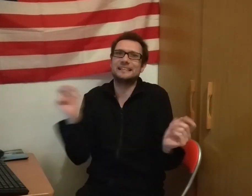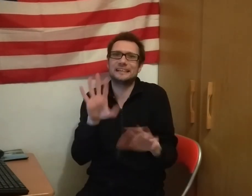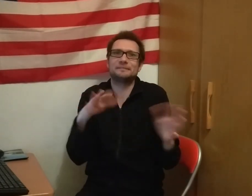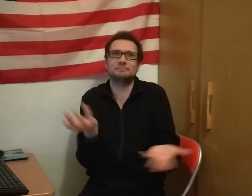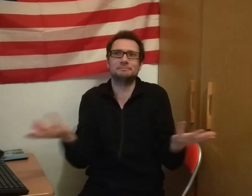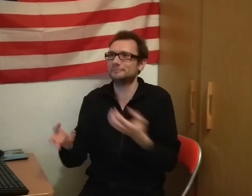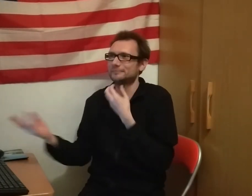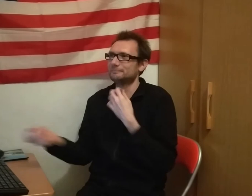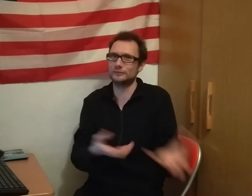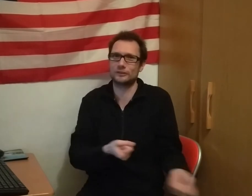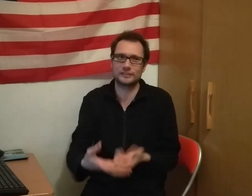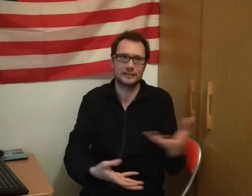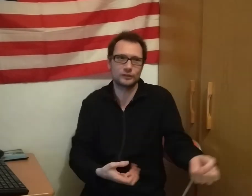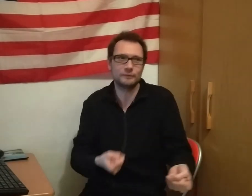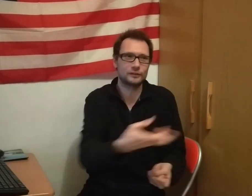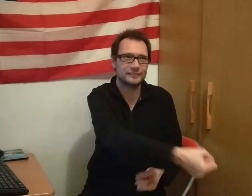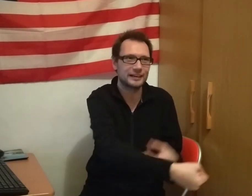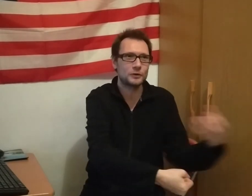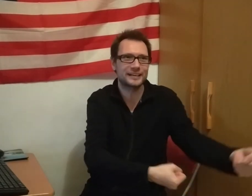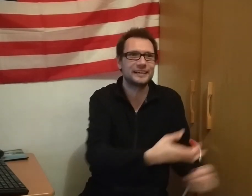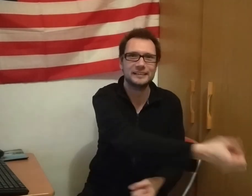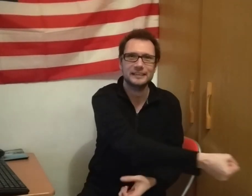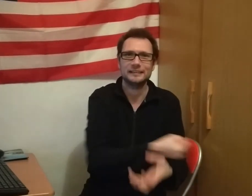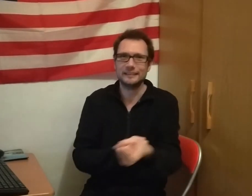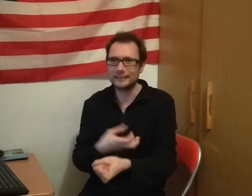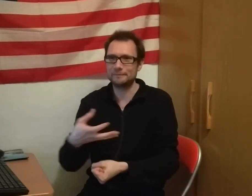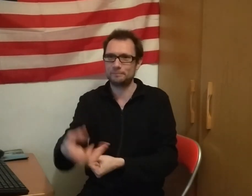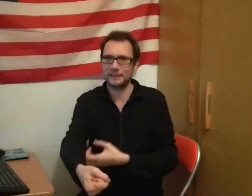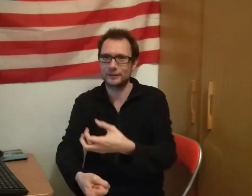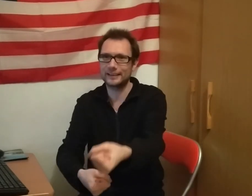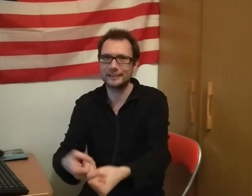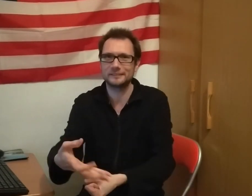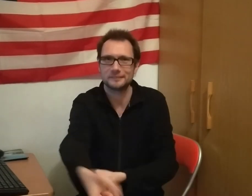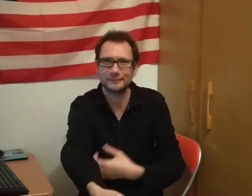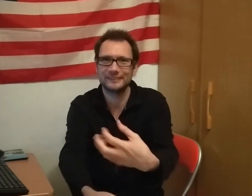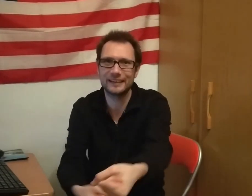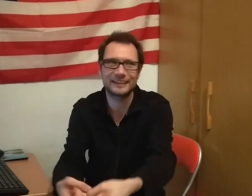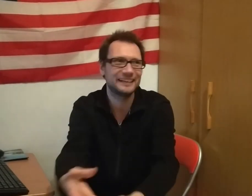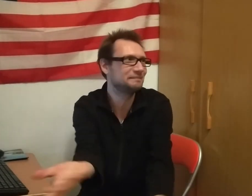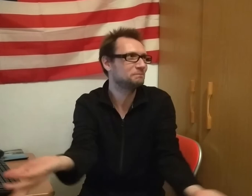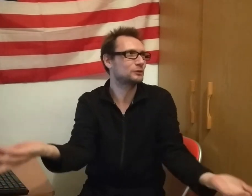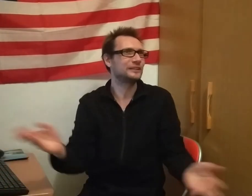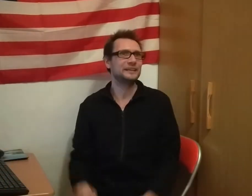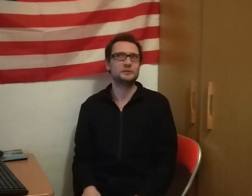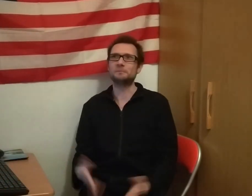calle, no sé, lo de la cuerda, pero es que no sé,